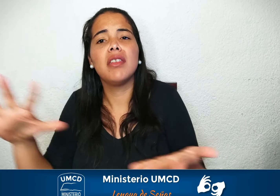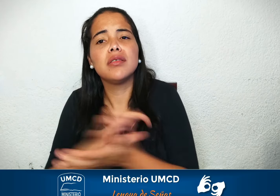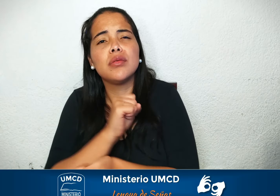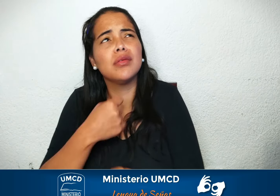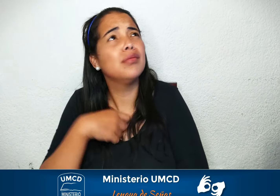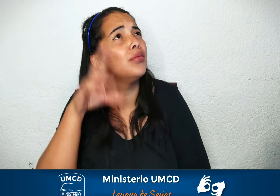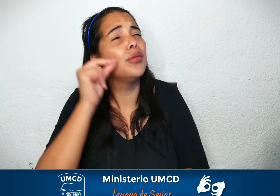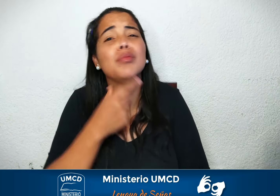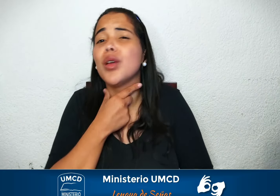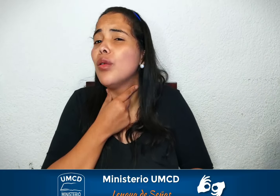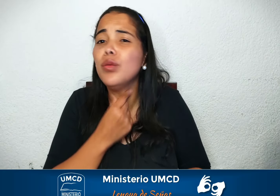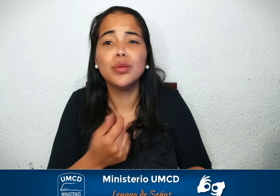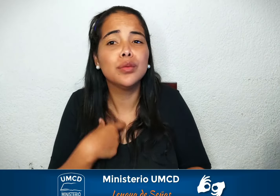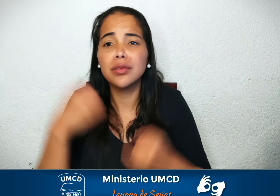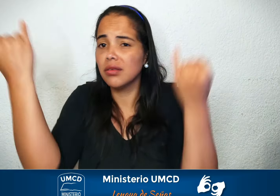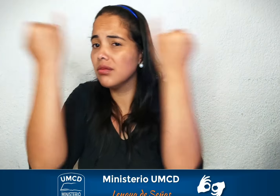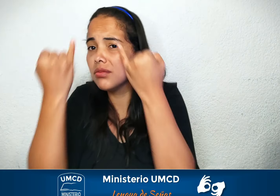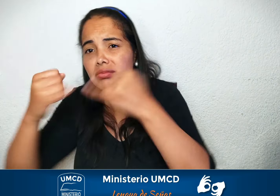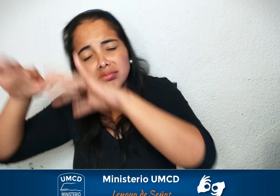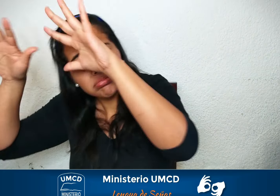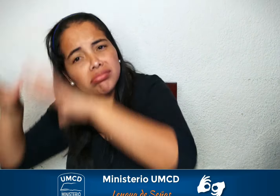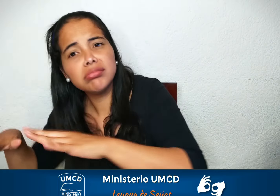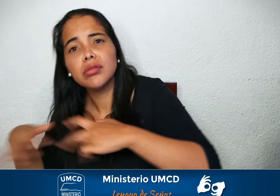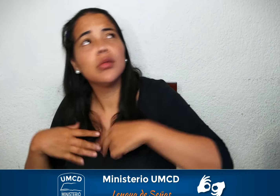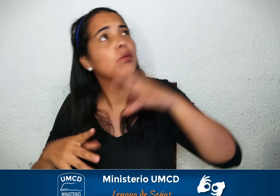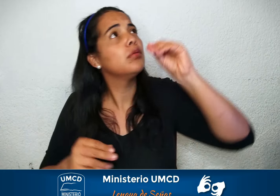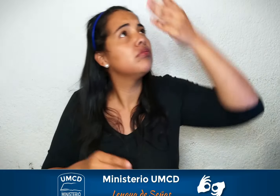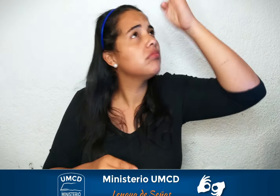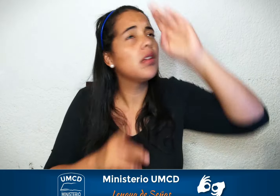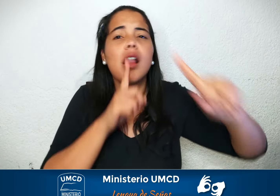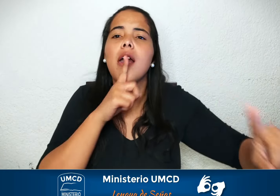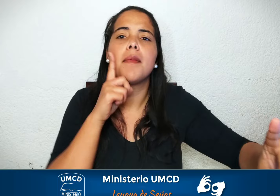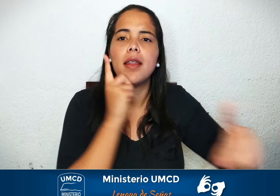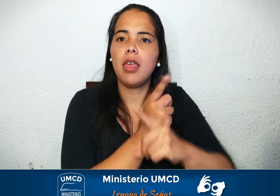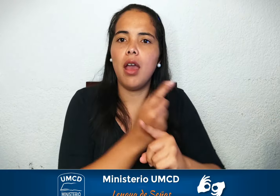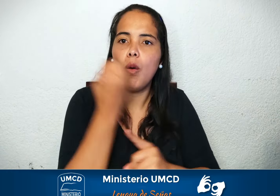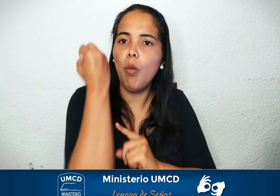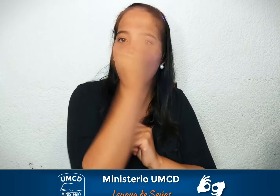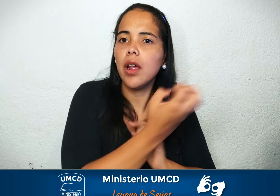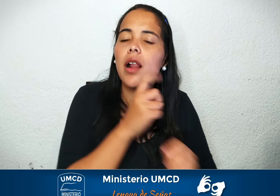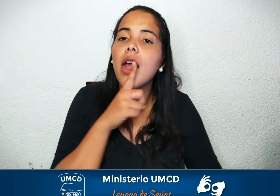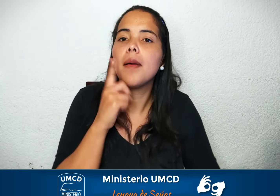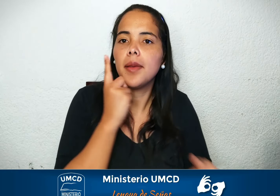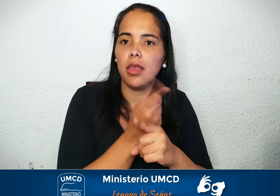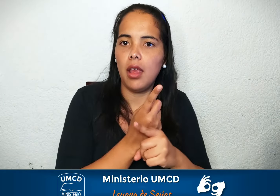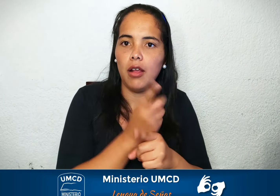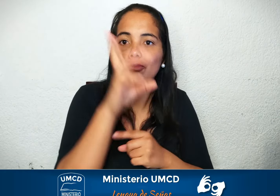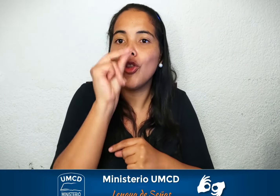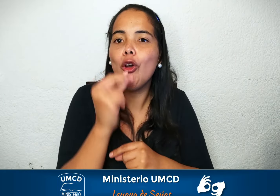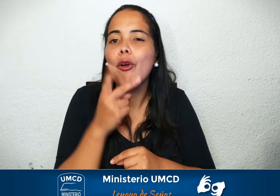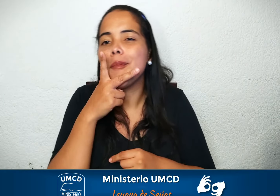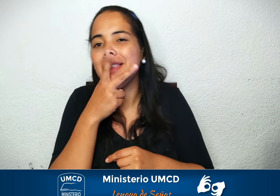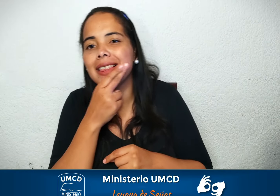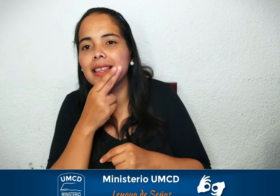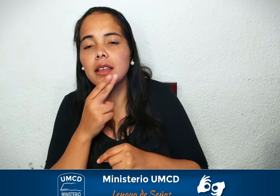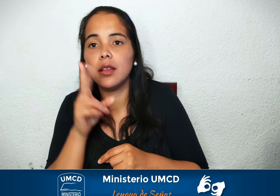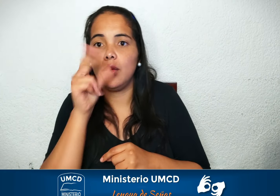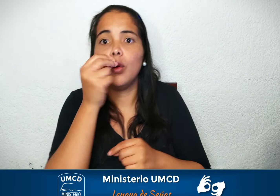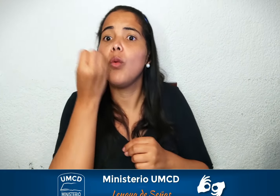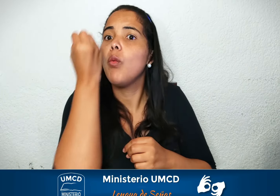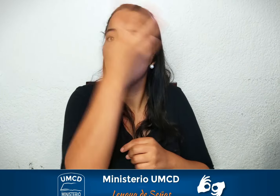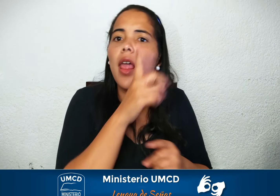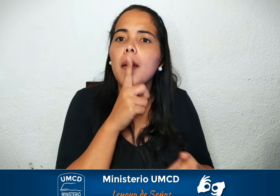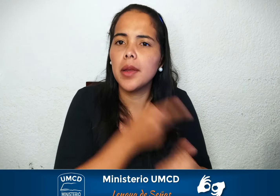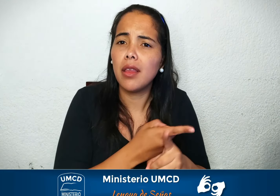debemos ocultarlo, sino que tenemos que hacerle frente con la verdad, entendiendo la realidad del problema.